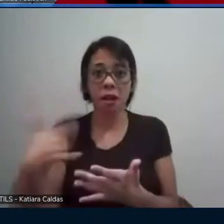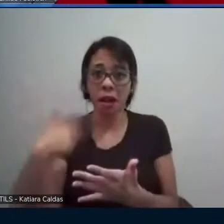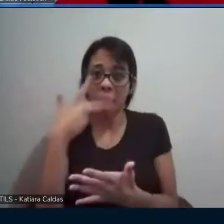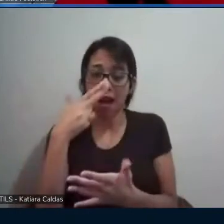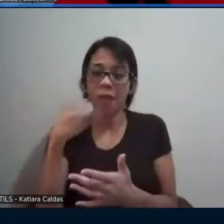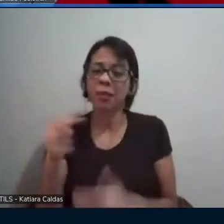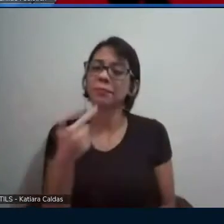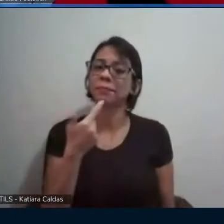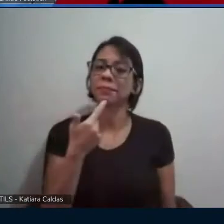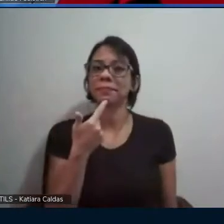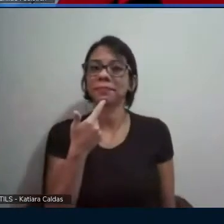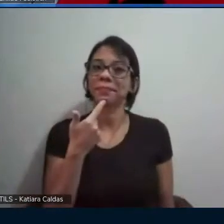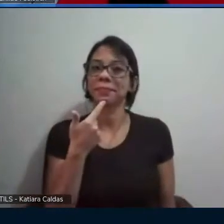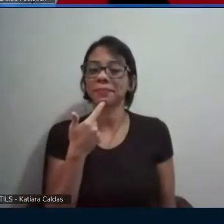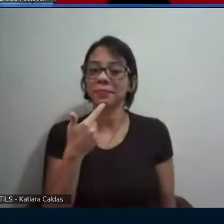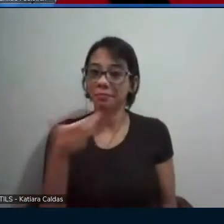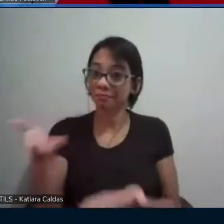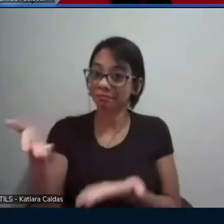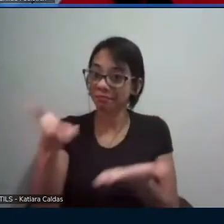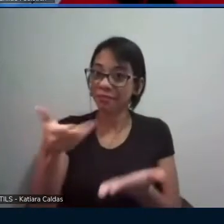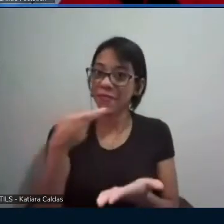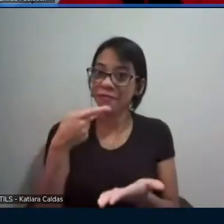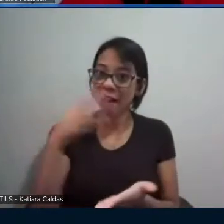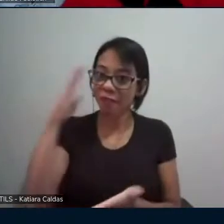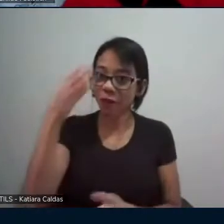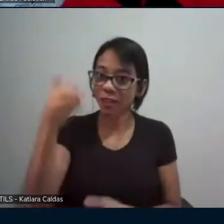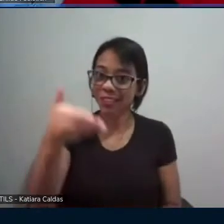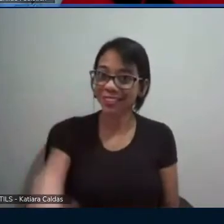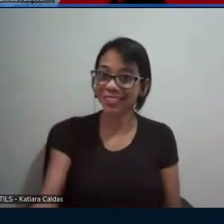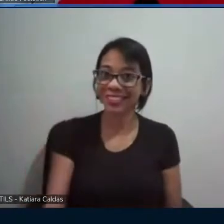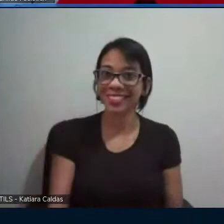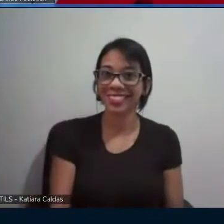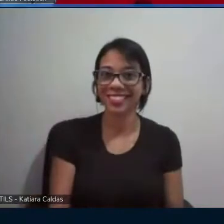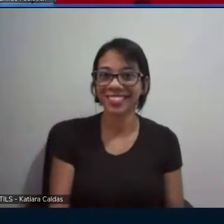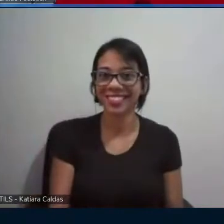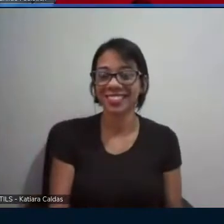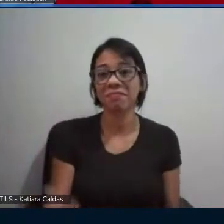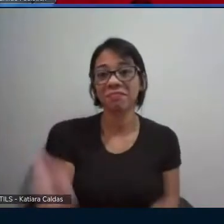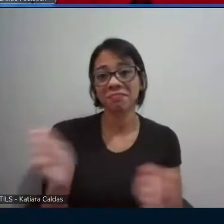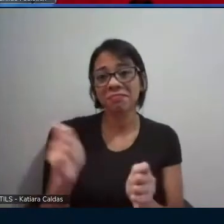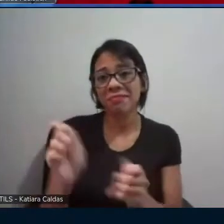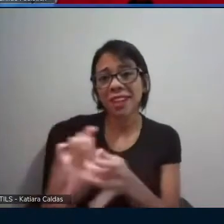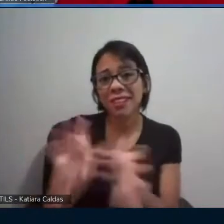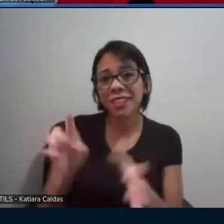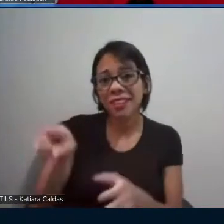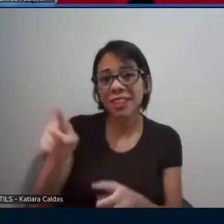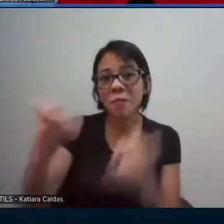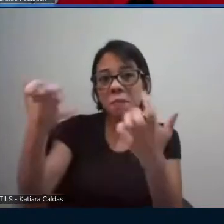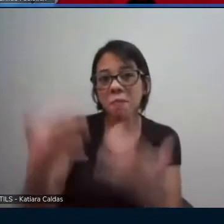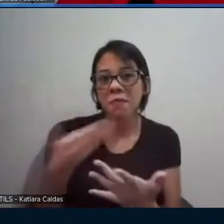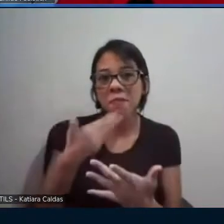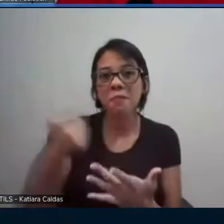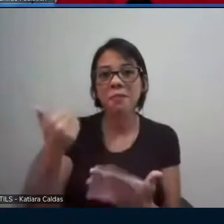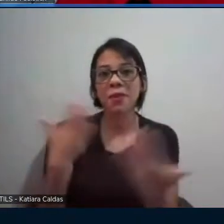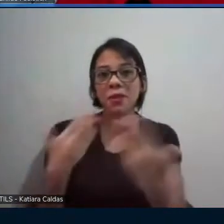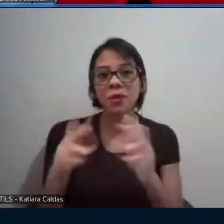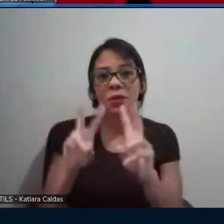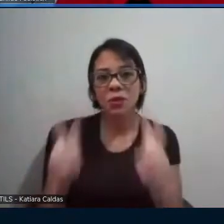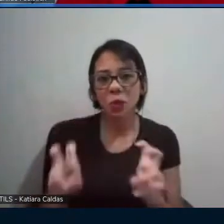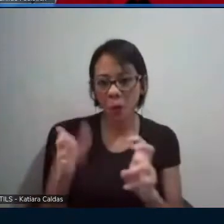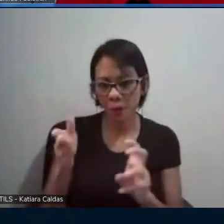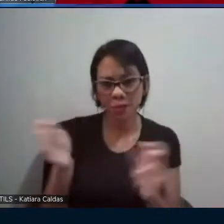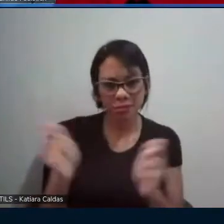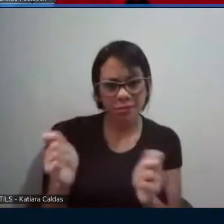ele riu. Vamos, Falk. Permita ele dar uma conversar um pouco sobre